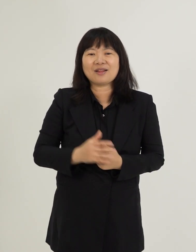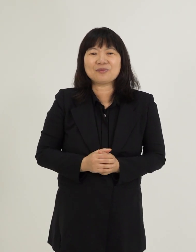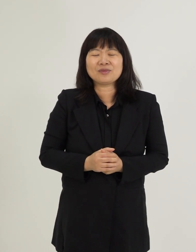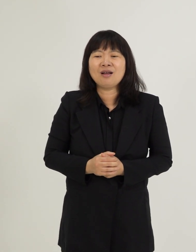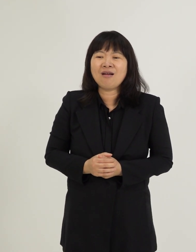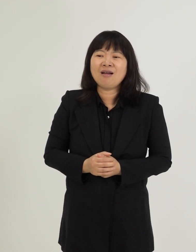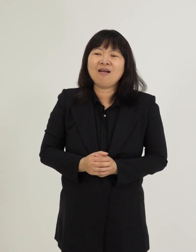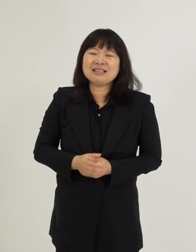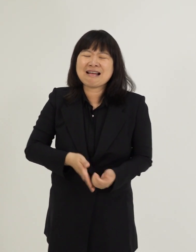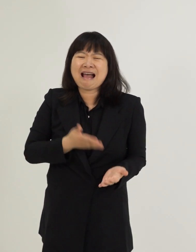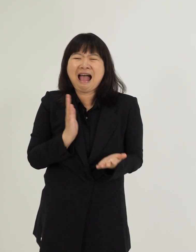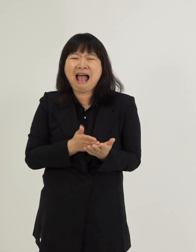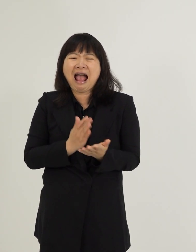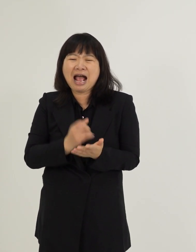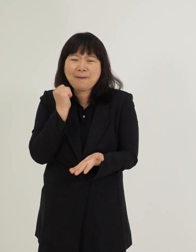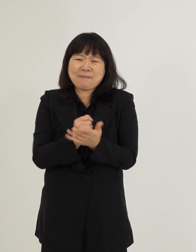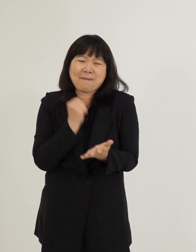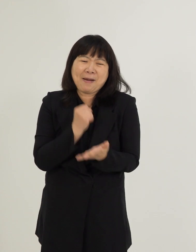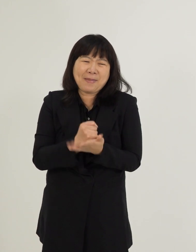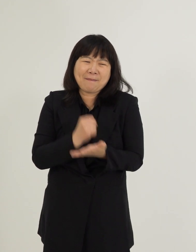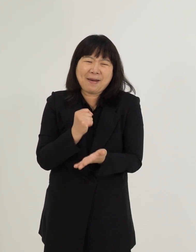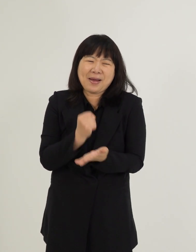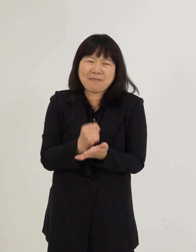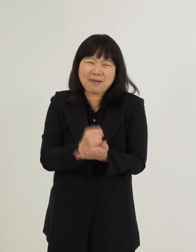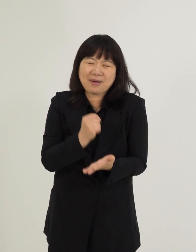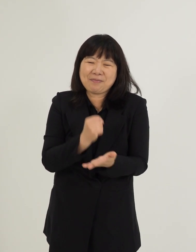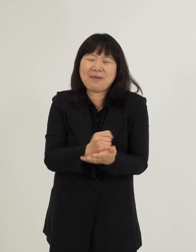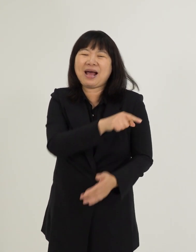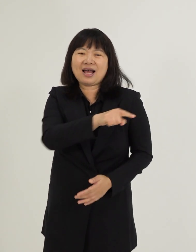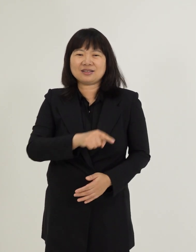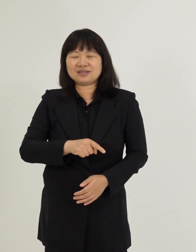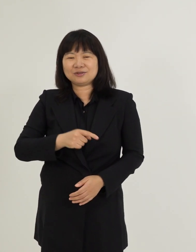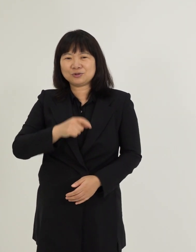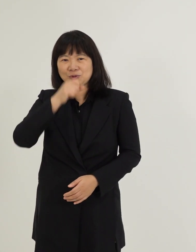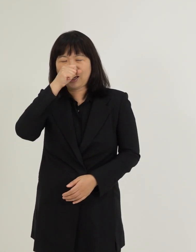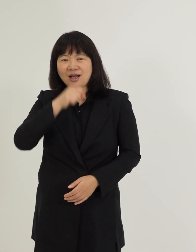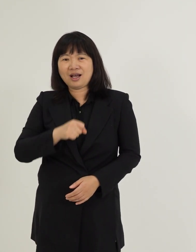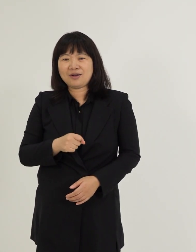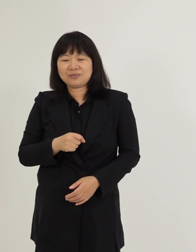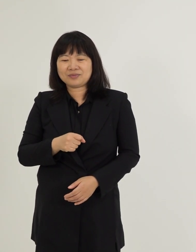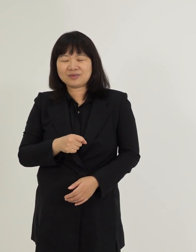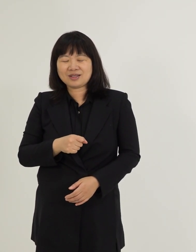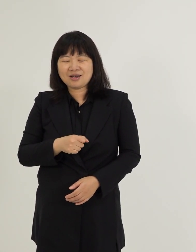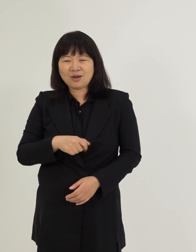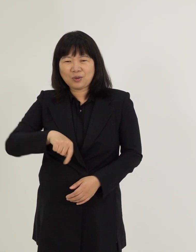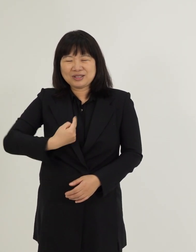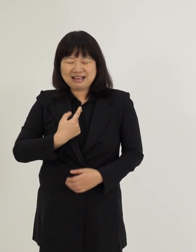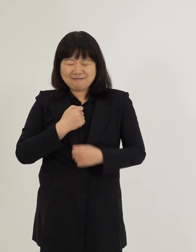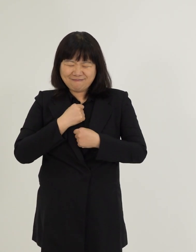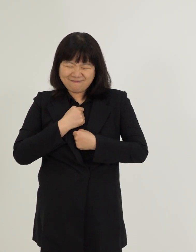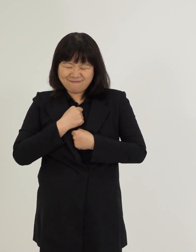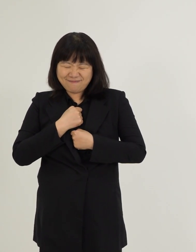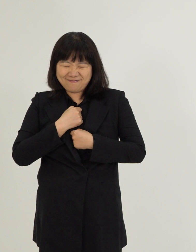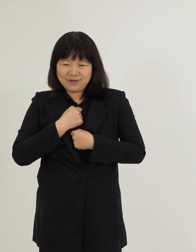얼마나 뉴스거리가 좋아요. 뭐 방역 혼자 다 하는 척 하더니 거 봐라.